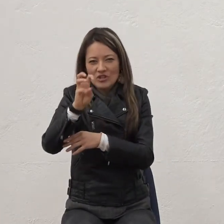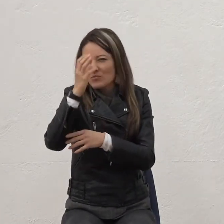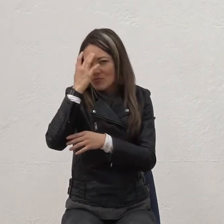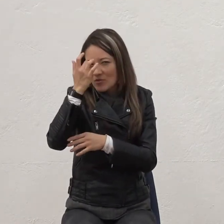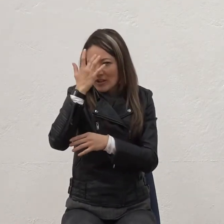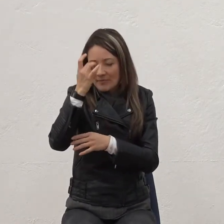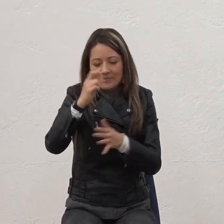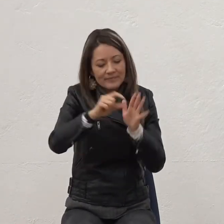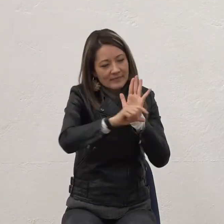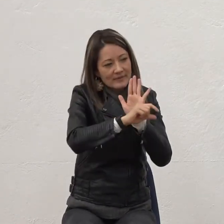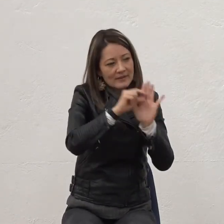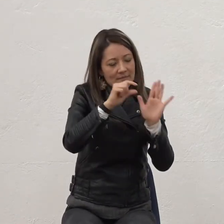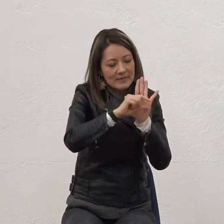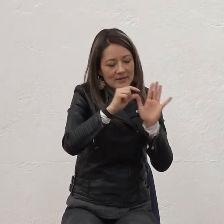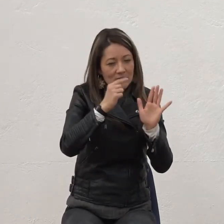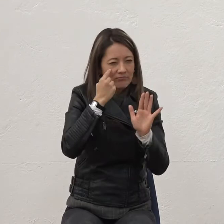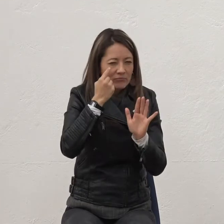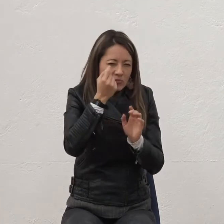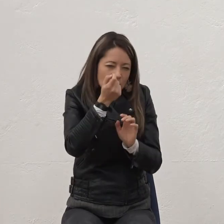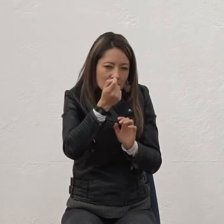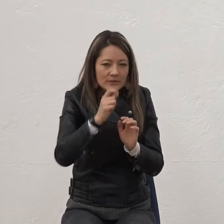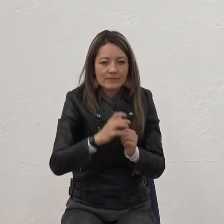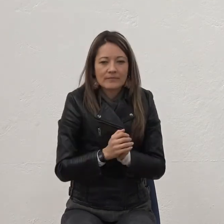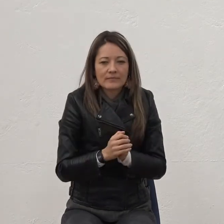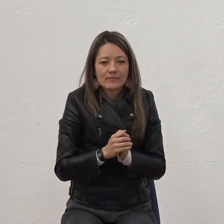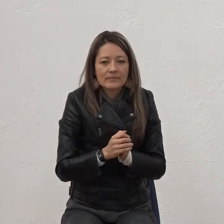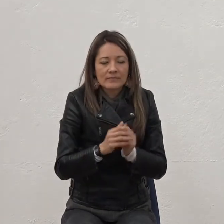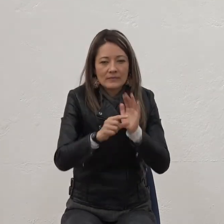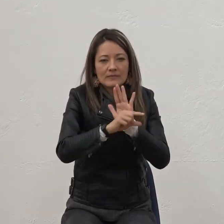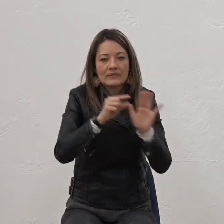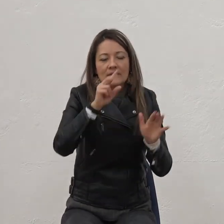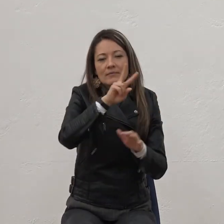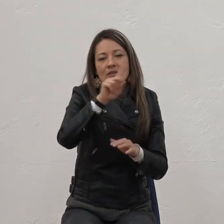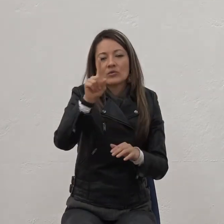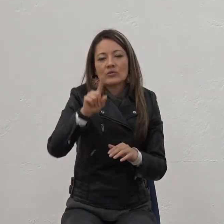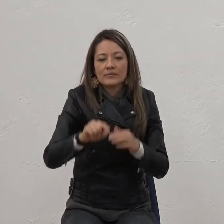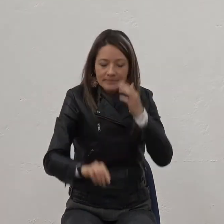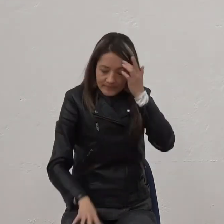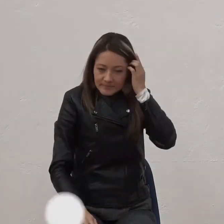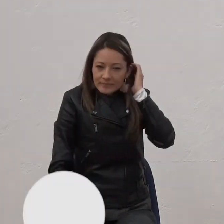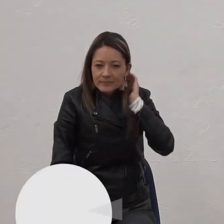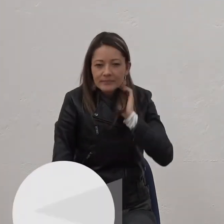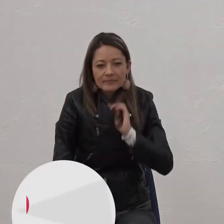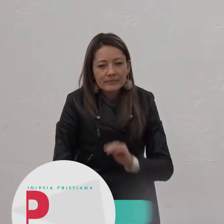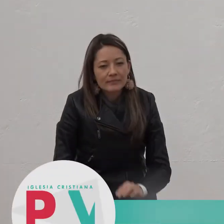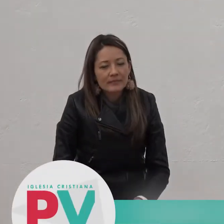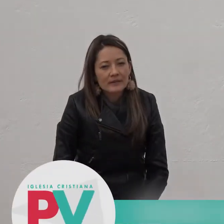Y en el versículo, yo quiero que miremos un momentico el versículo 21.